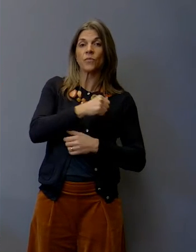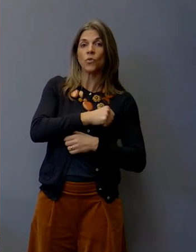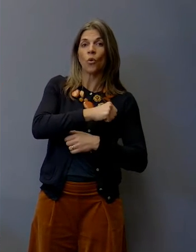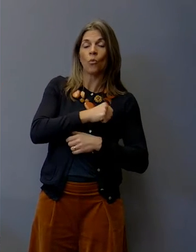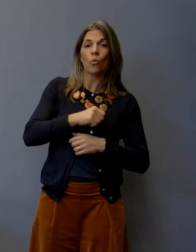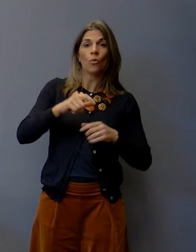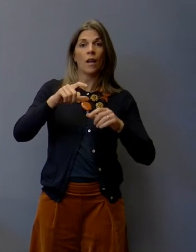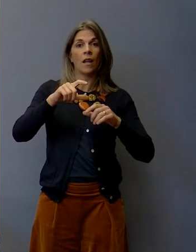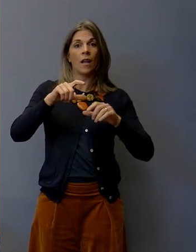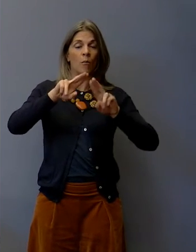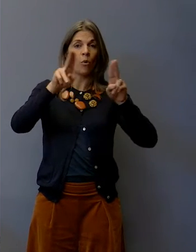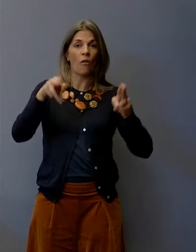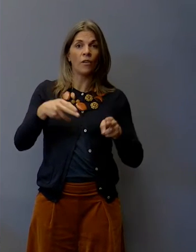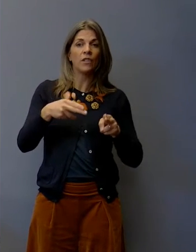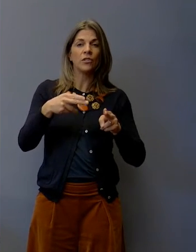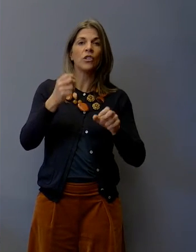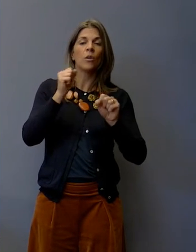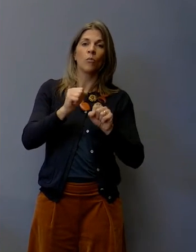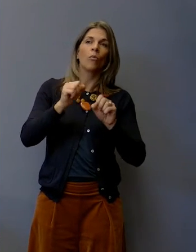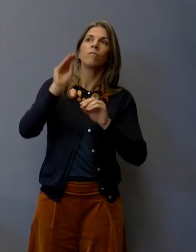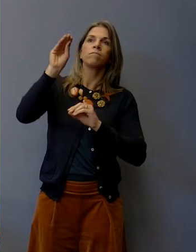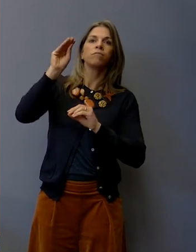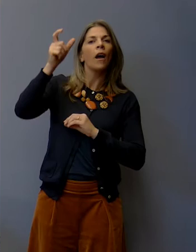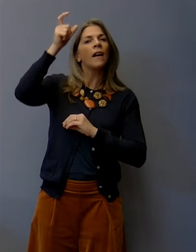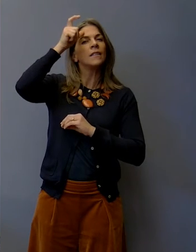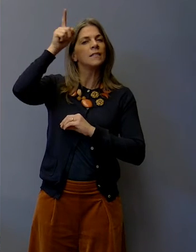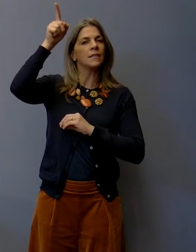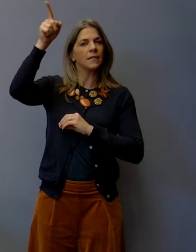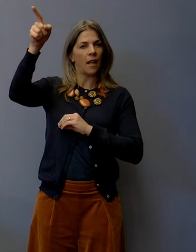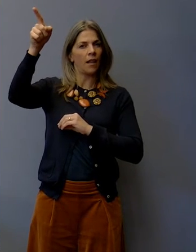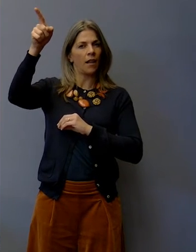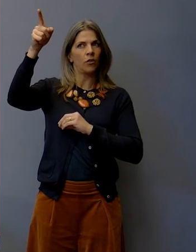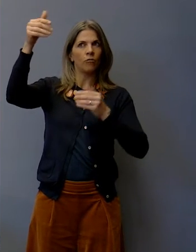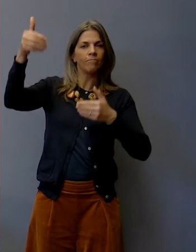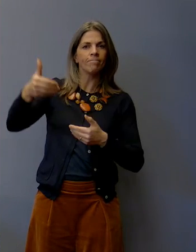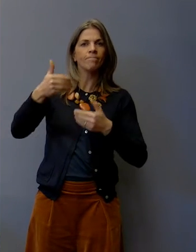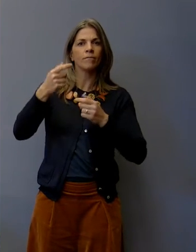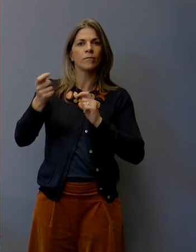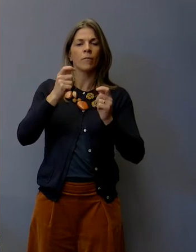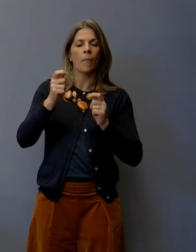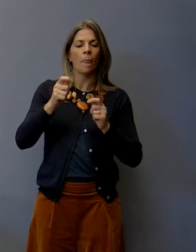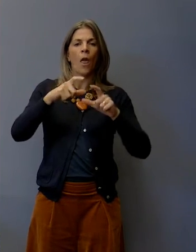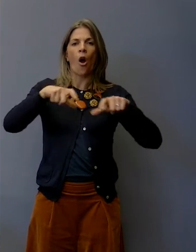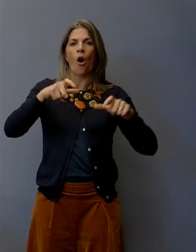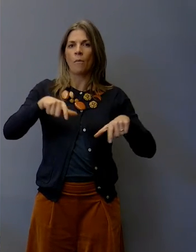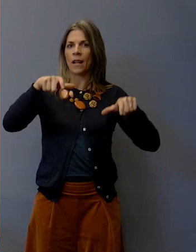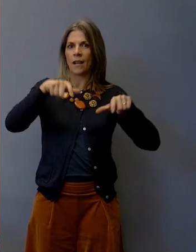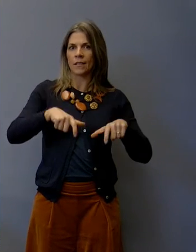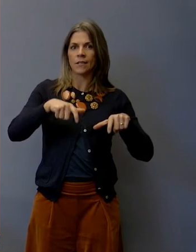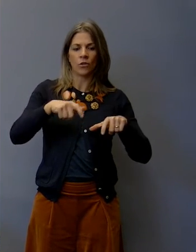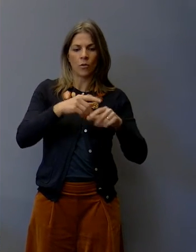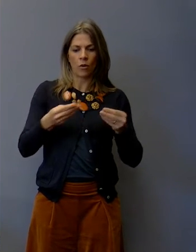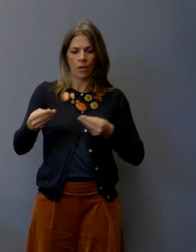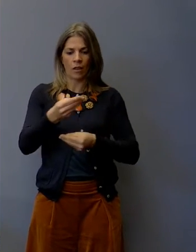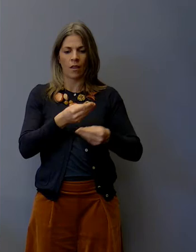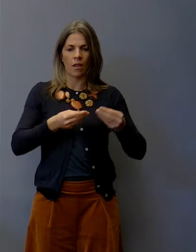di presentare le richieste del collo allo stato che si occuperà di rinegoziare o ristrutturare le obbligazioni esistenti riducendo notevolmente la